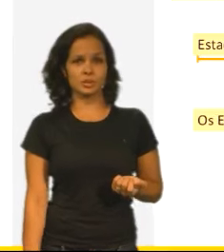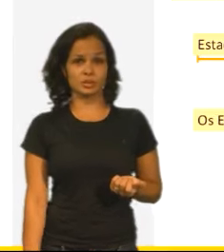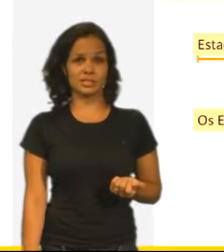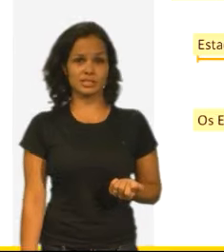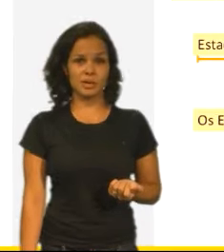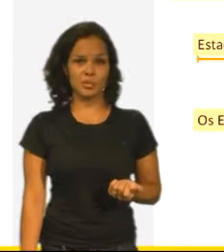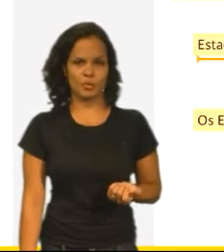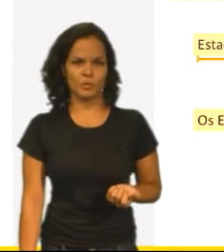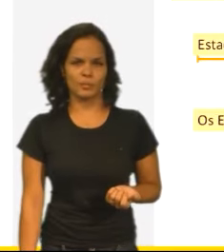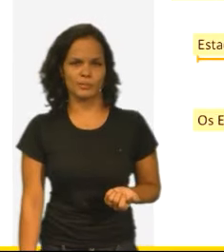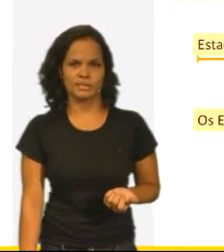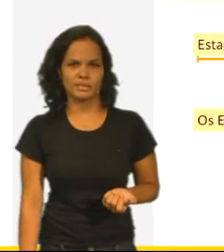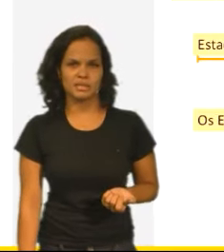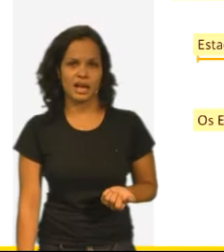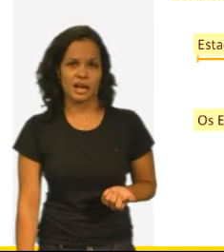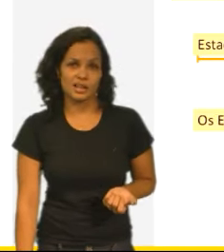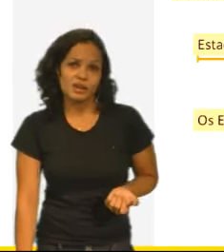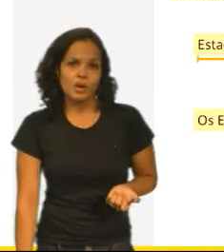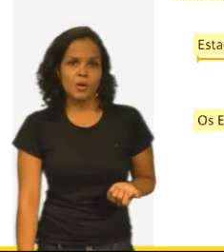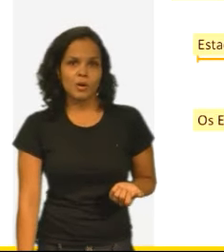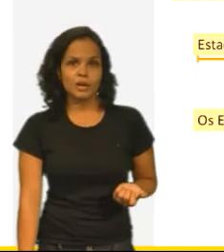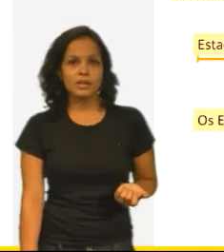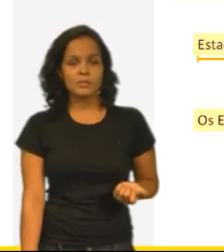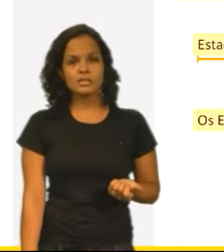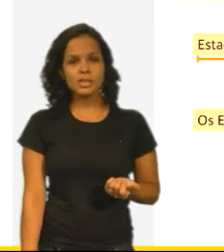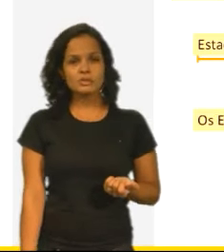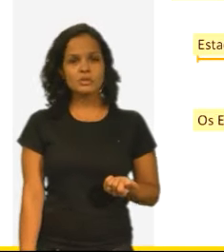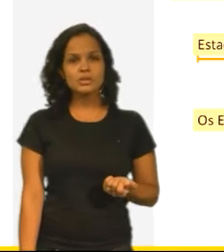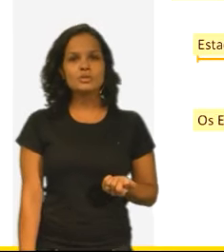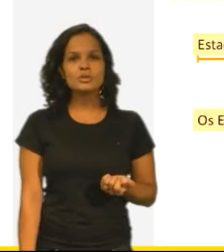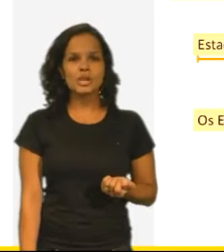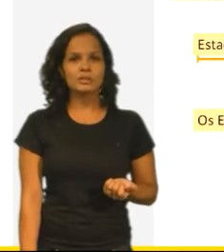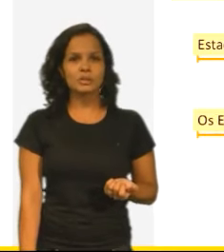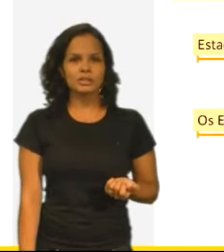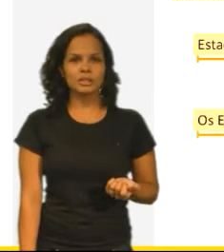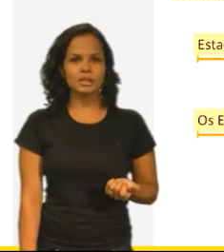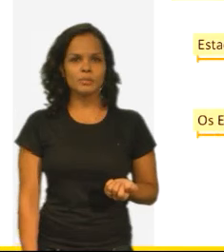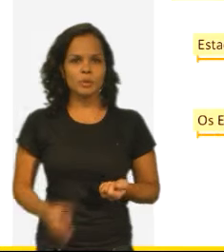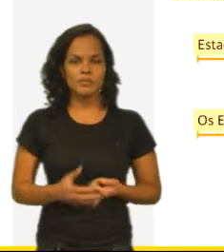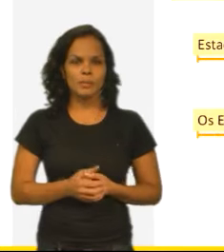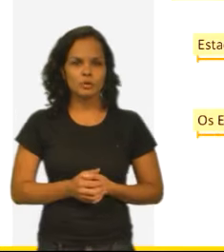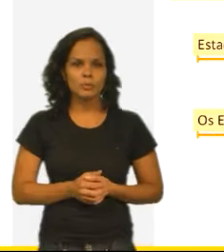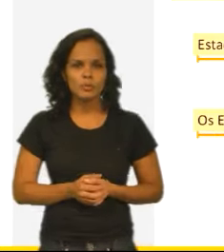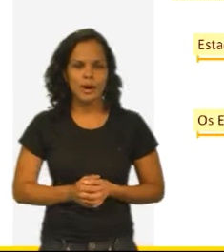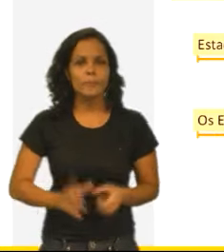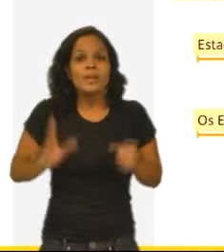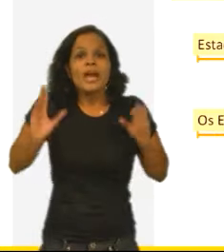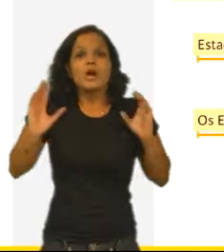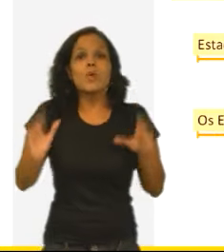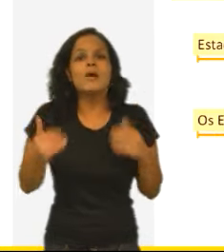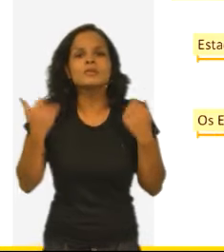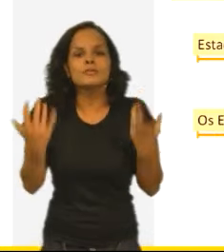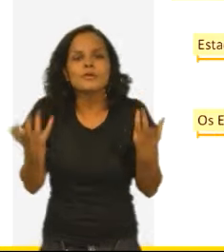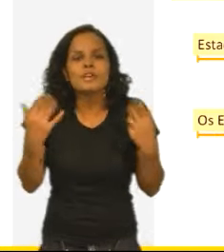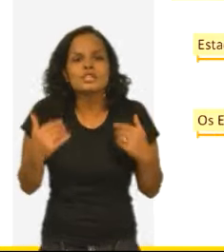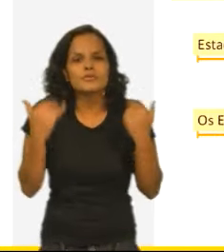Unidos estão com problemas nessa área. Ora, os Estados Unidos, sujeito, determinou o verbo no plural. Qual que foi a